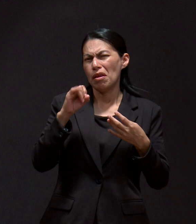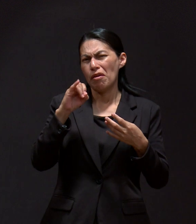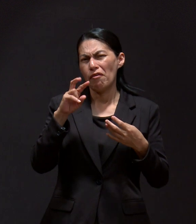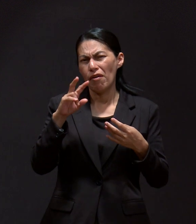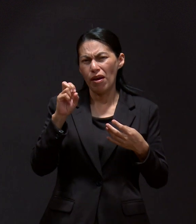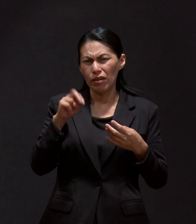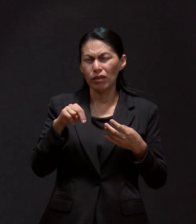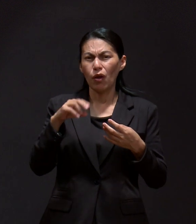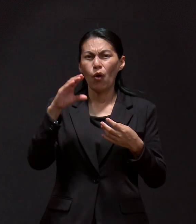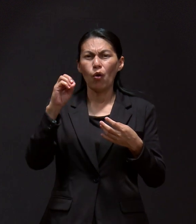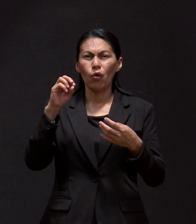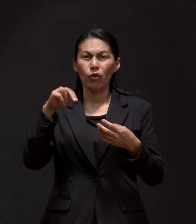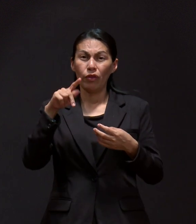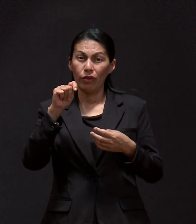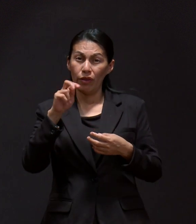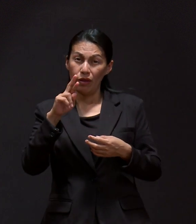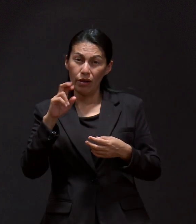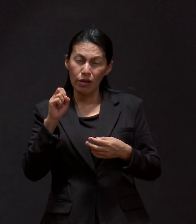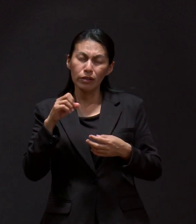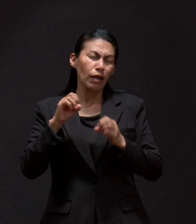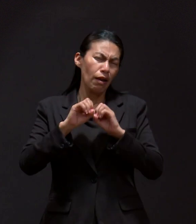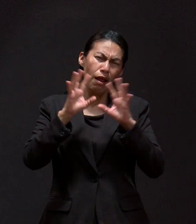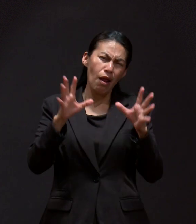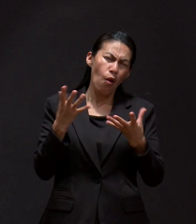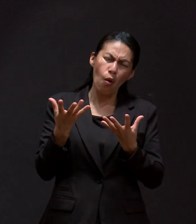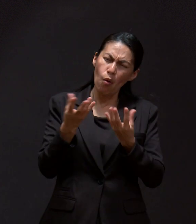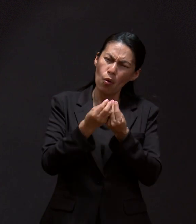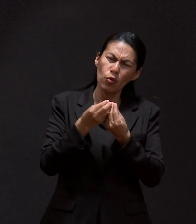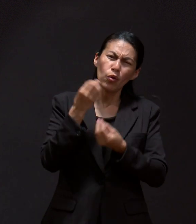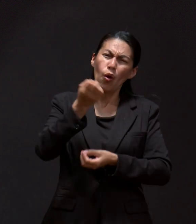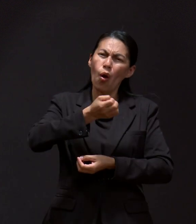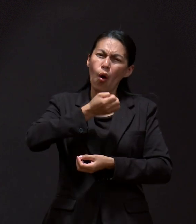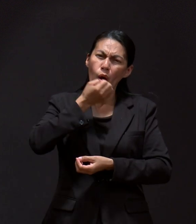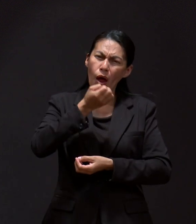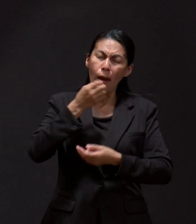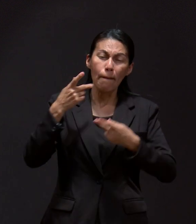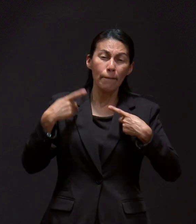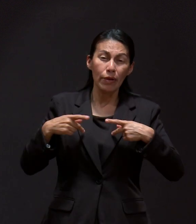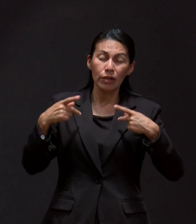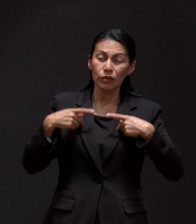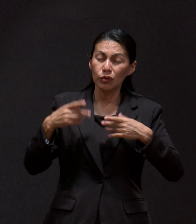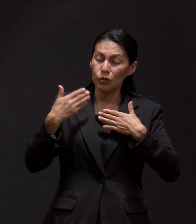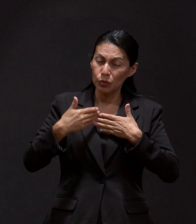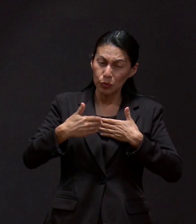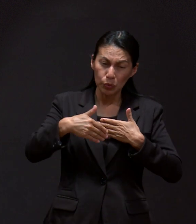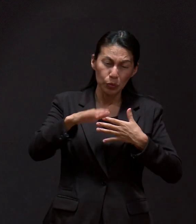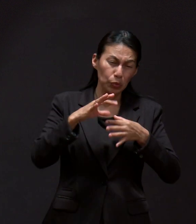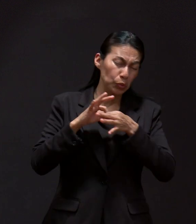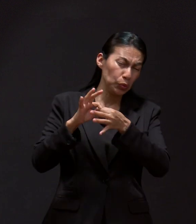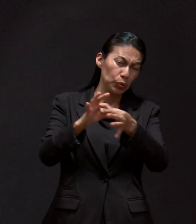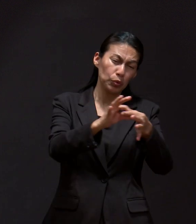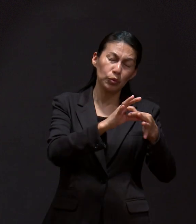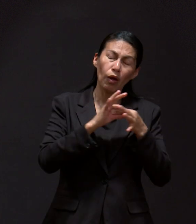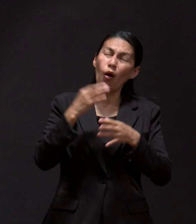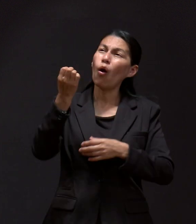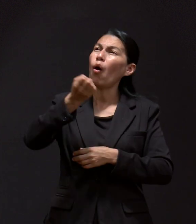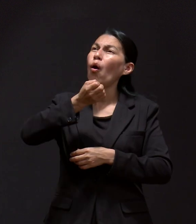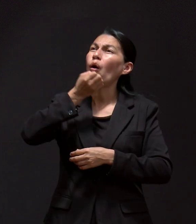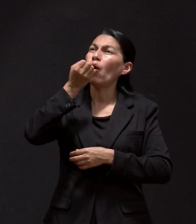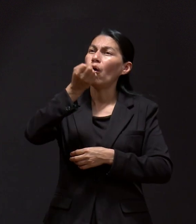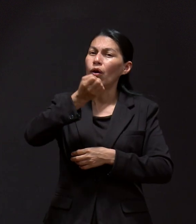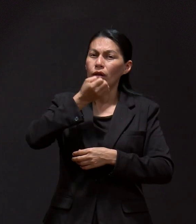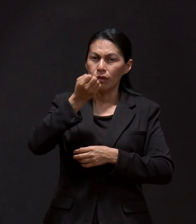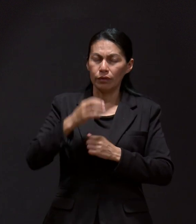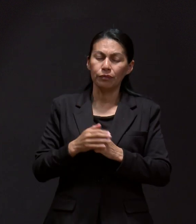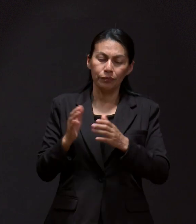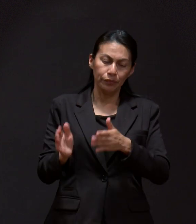luego no los vamos a dejar maría vamos a estar hablando contigo y mucha gente estará intercediendo por ellos